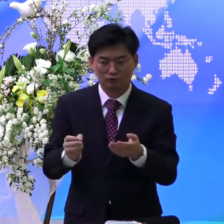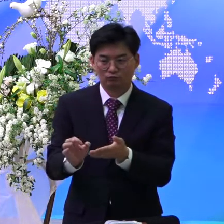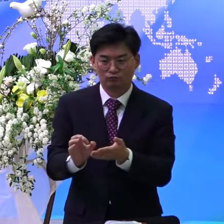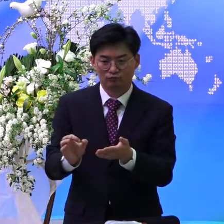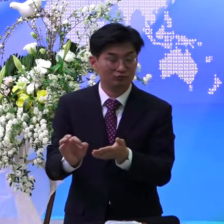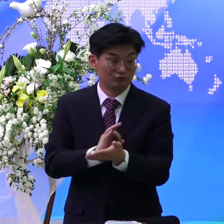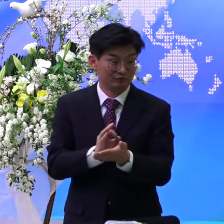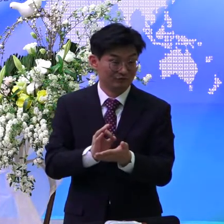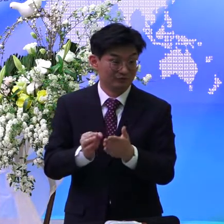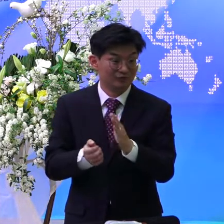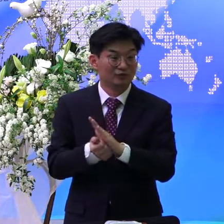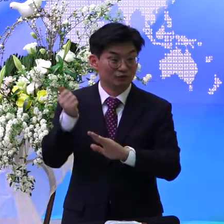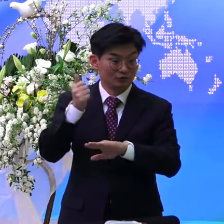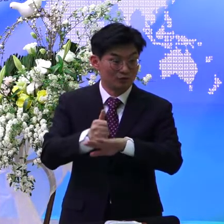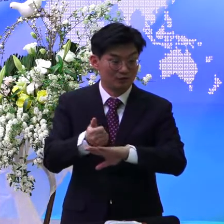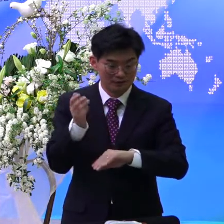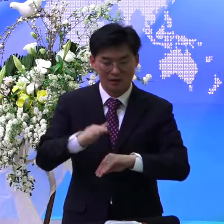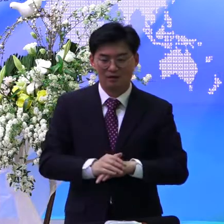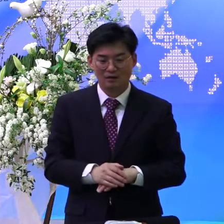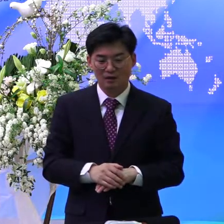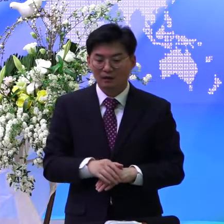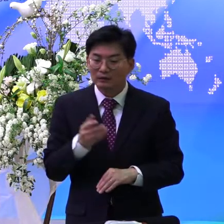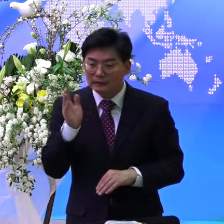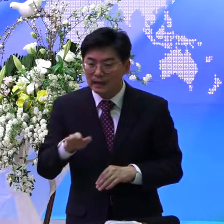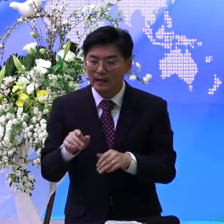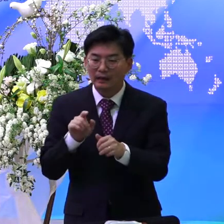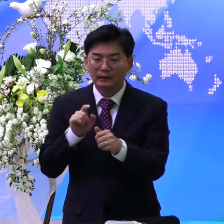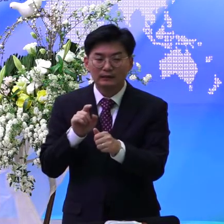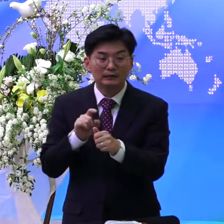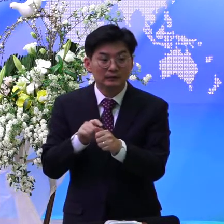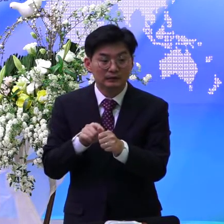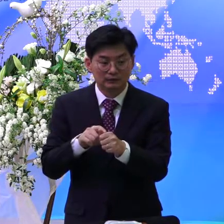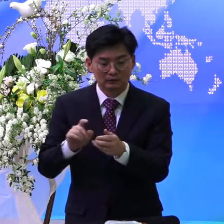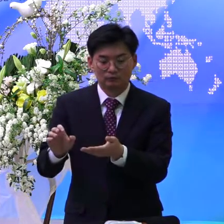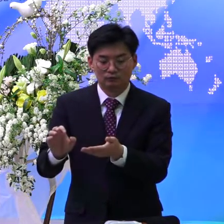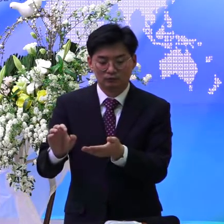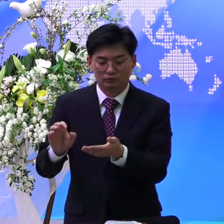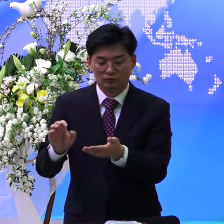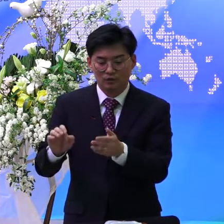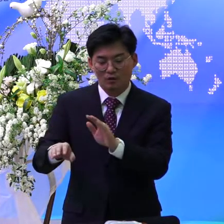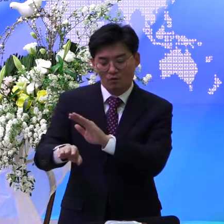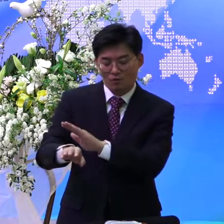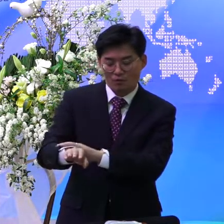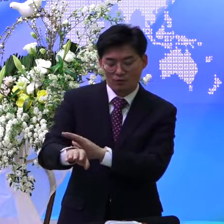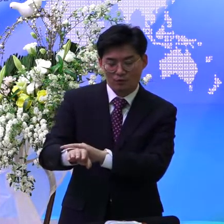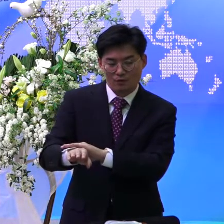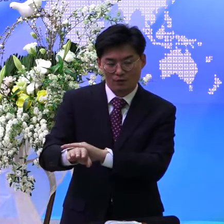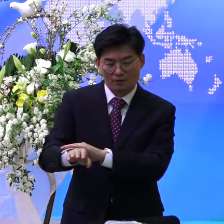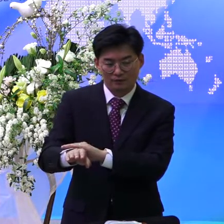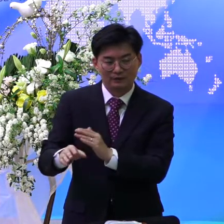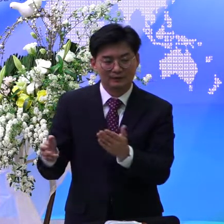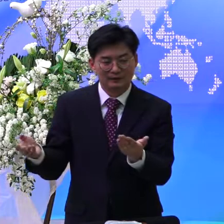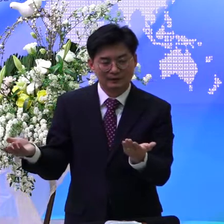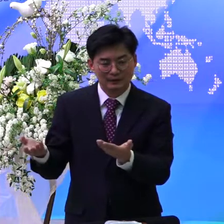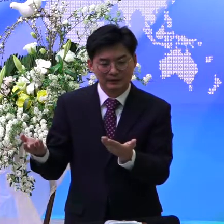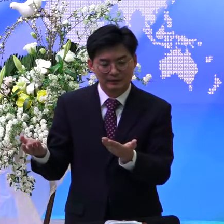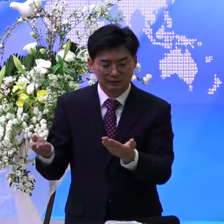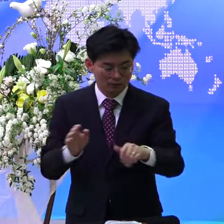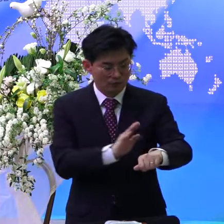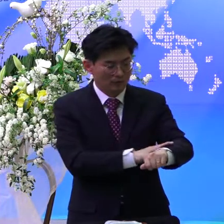대표는 왼손이 하는 일을 오른손이 모르게 하라 하는 이 성경의 말씀을 따라서 드러나지